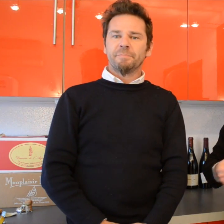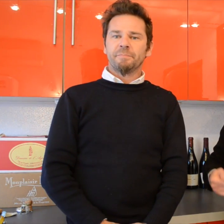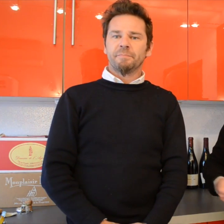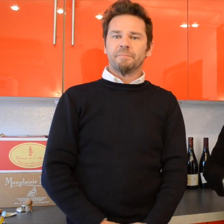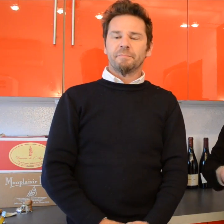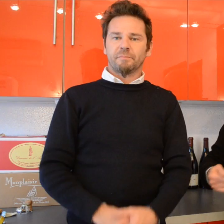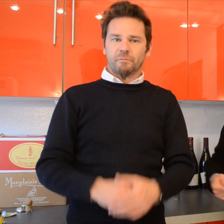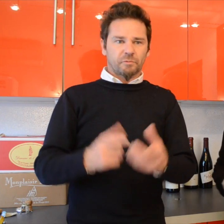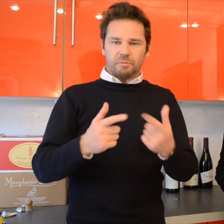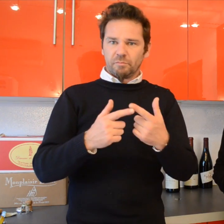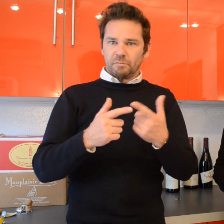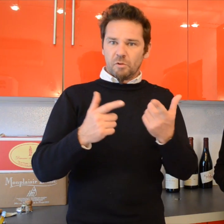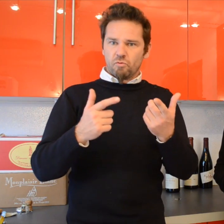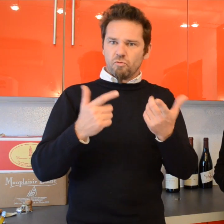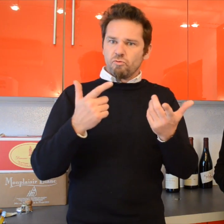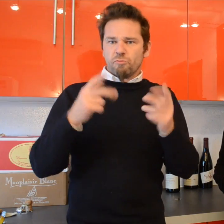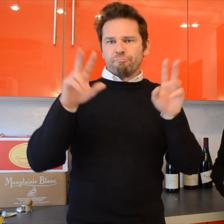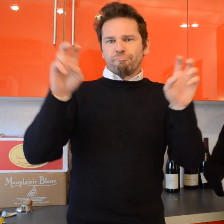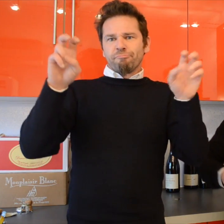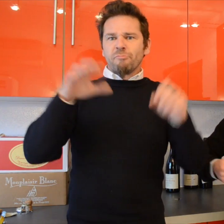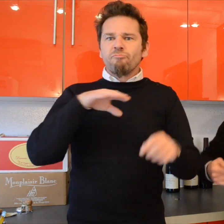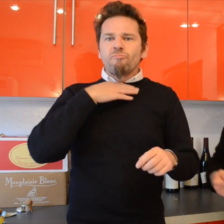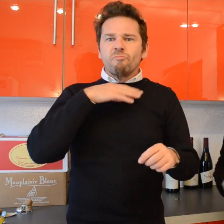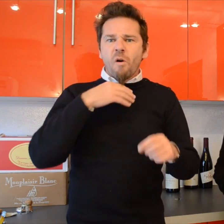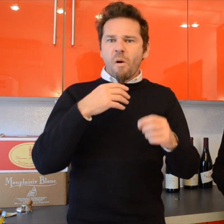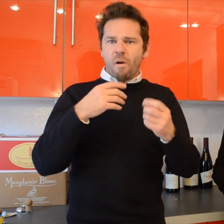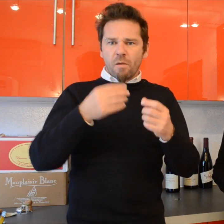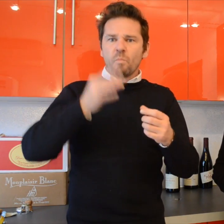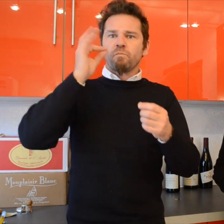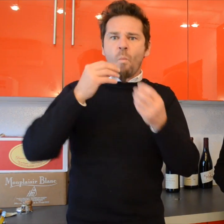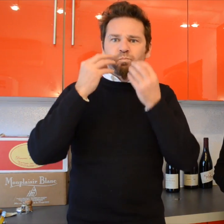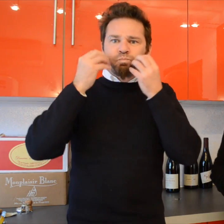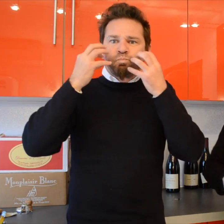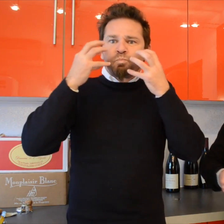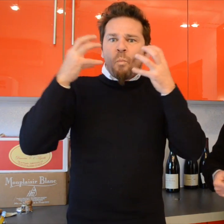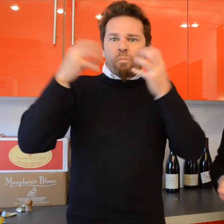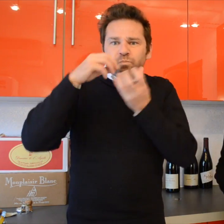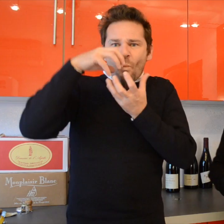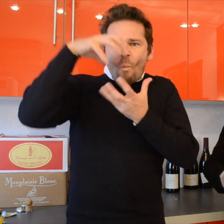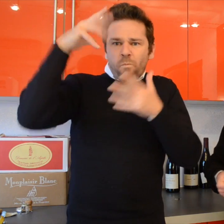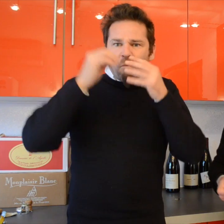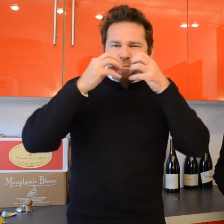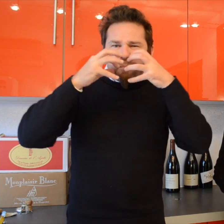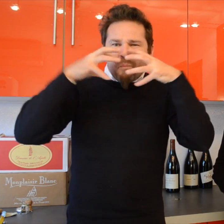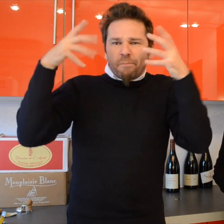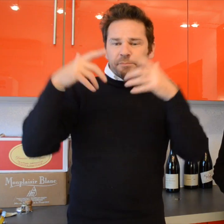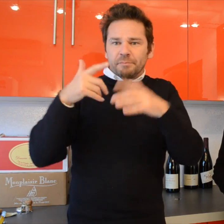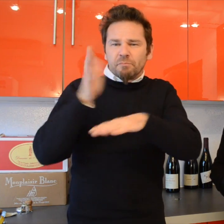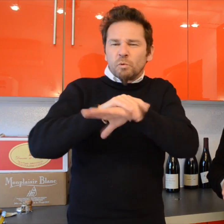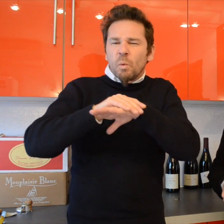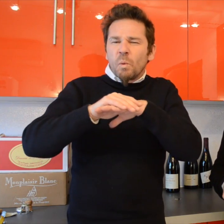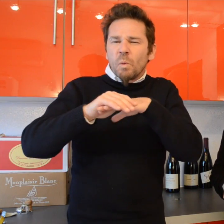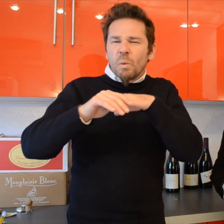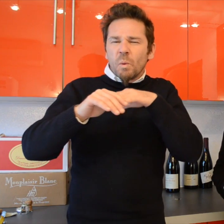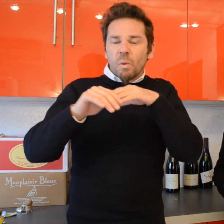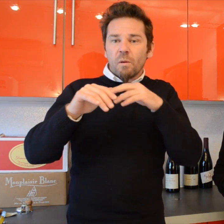C'est très gourmand en bouche, c'est plein, c'est ample, c'est doux, on